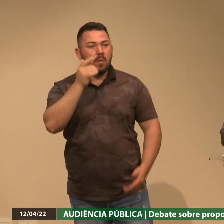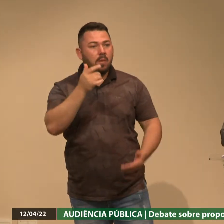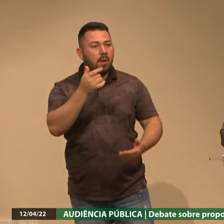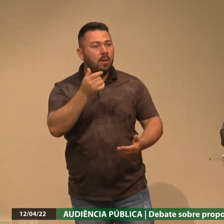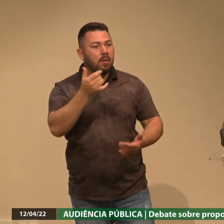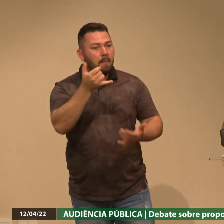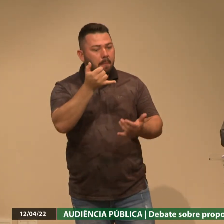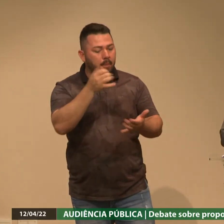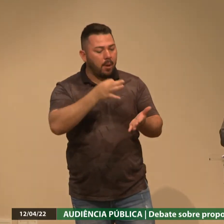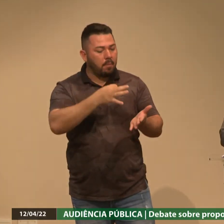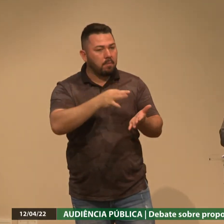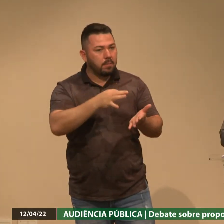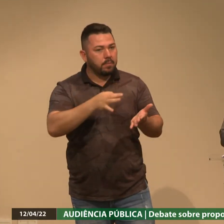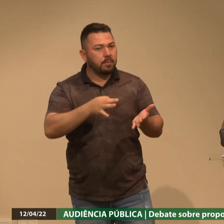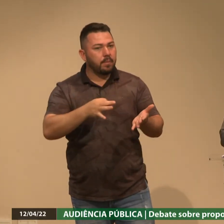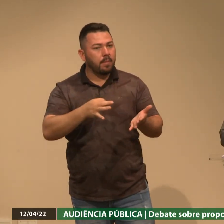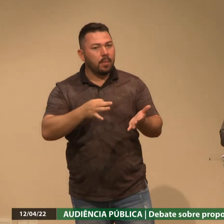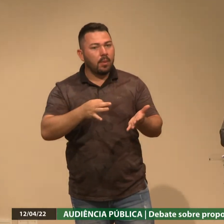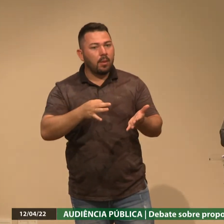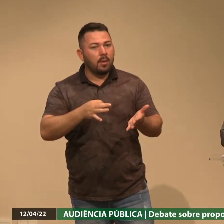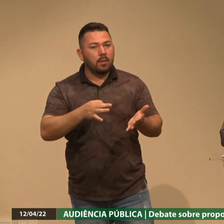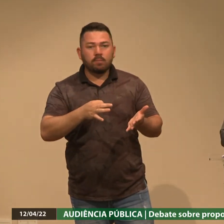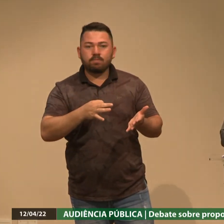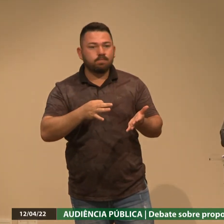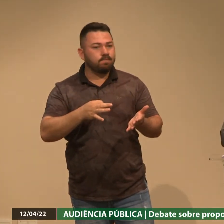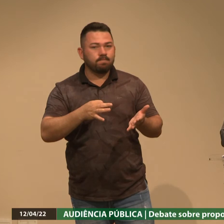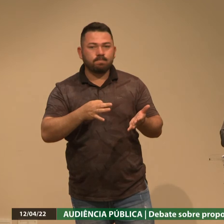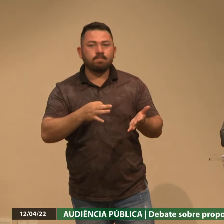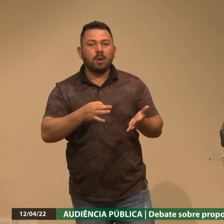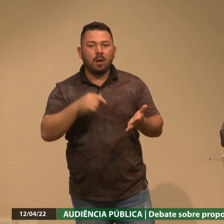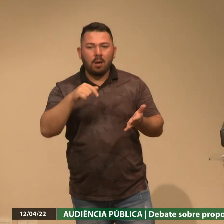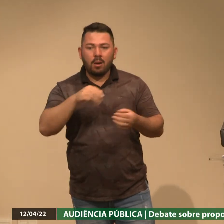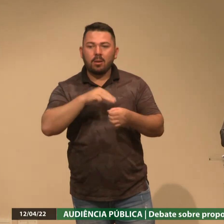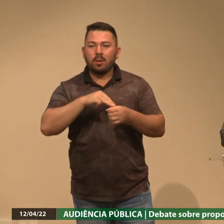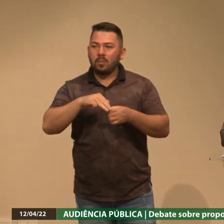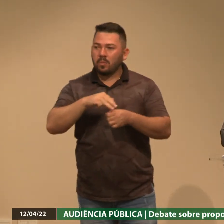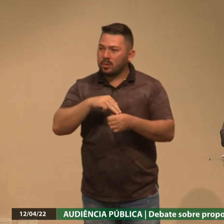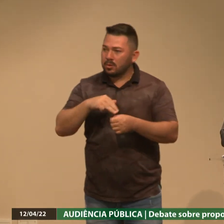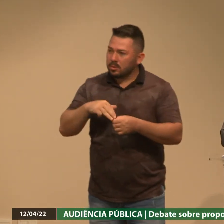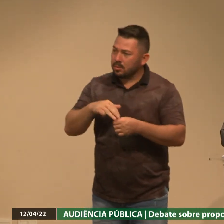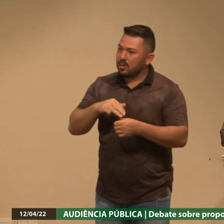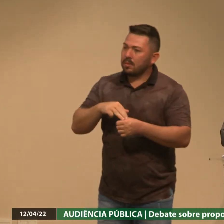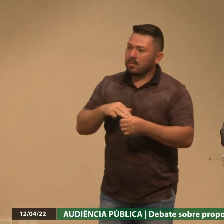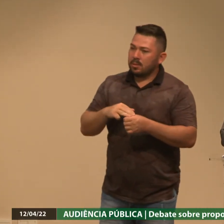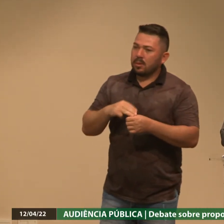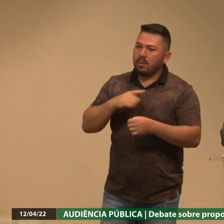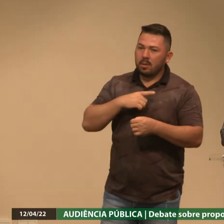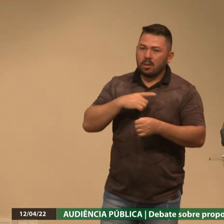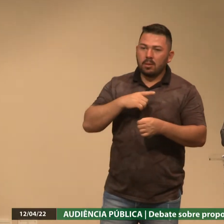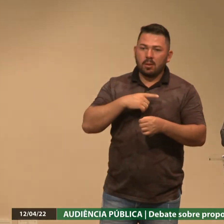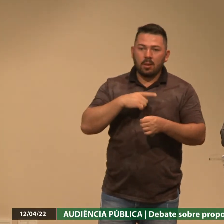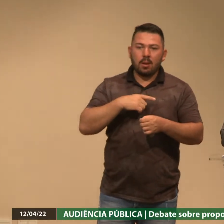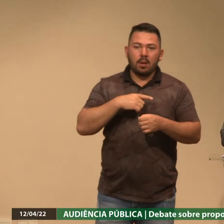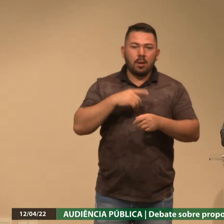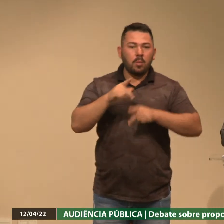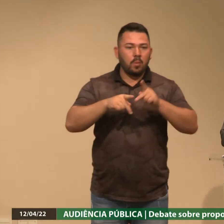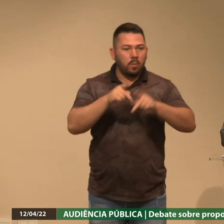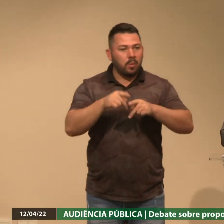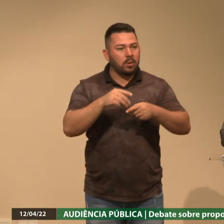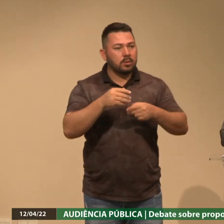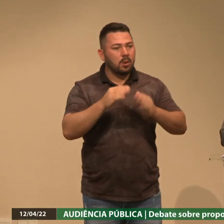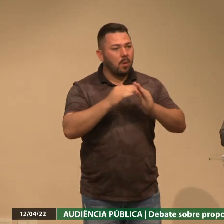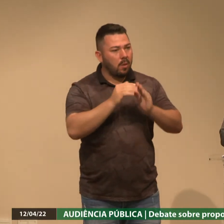isso na ponta do lápis e nem três quartos dos Municípios do Estado de Santa Catarina tem esse número de habitantes